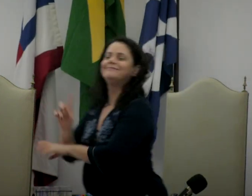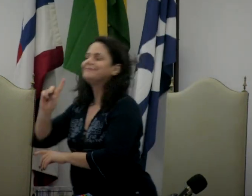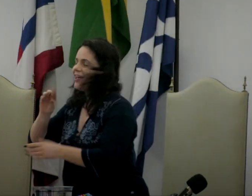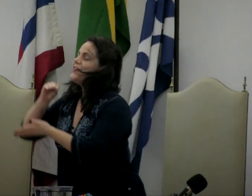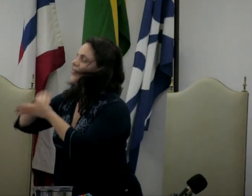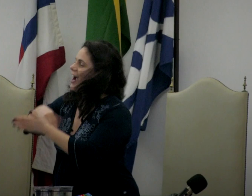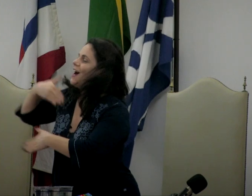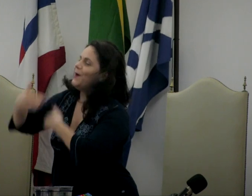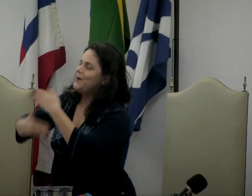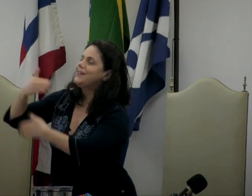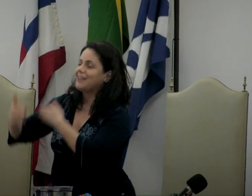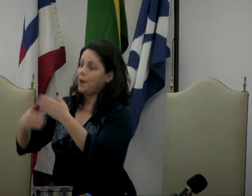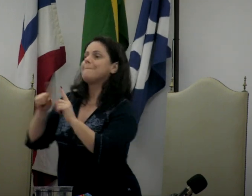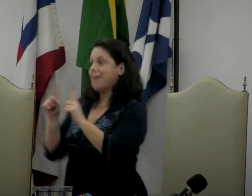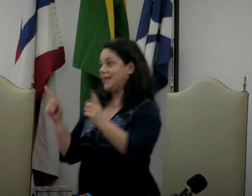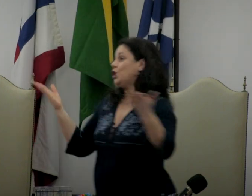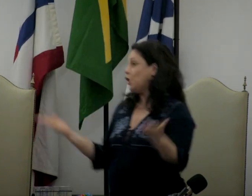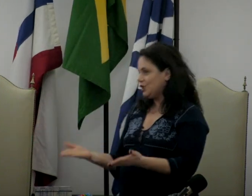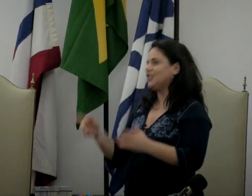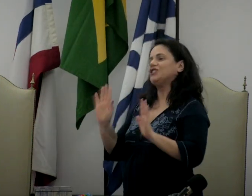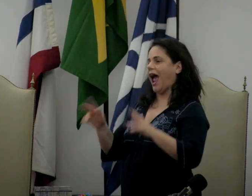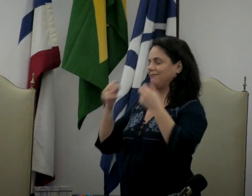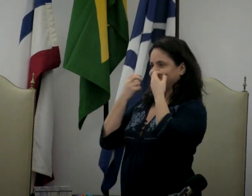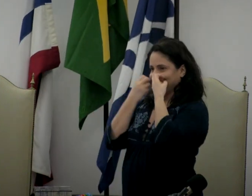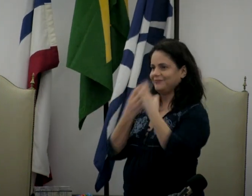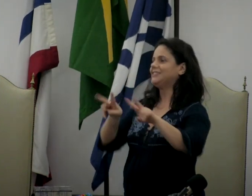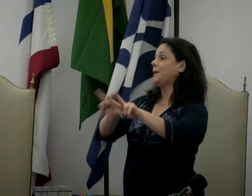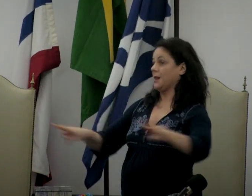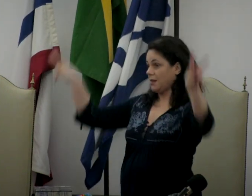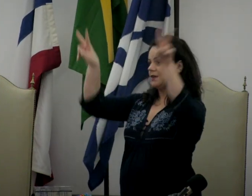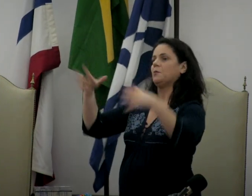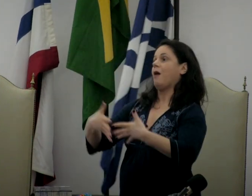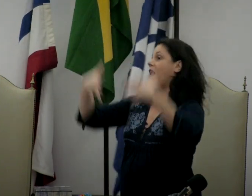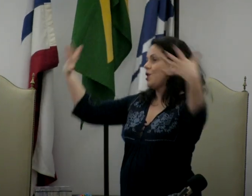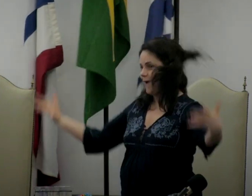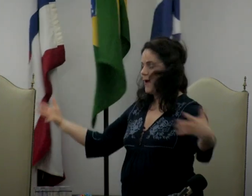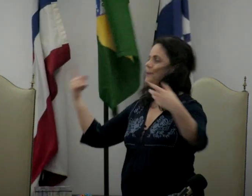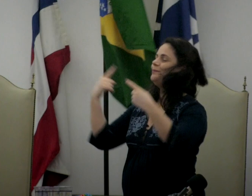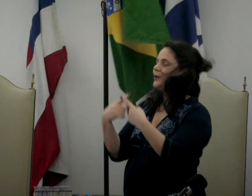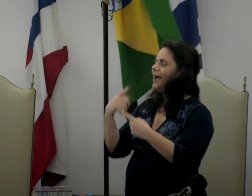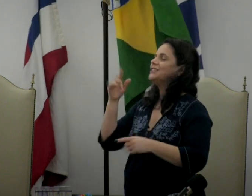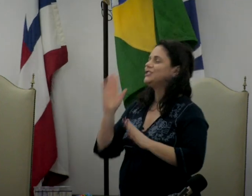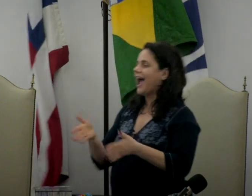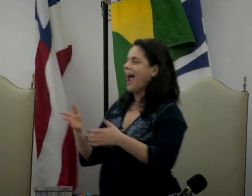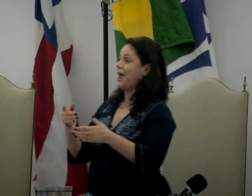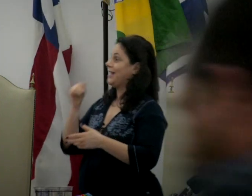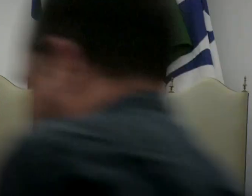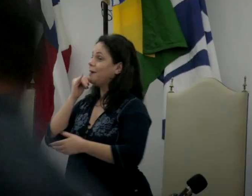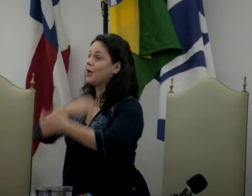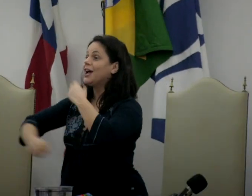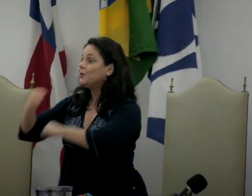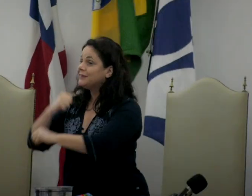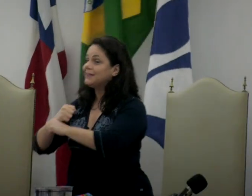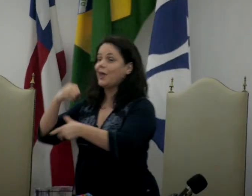tem conseguido alguns resultados. Já conseguimos uma lei, mas ainda faltam muitas coisas, né? Nós queremos uma visibilidade maior para